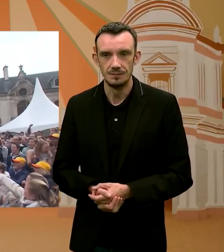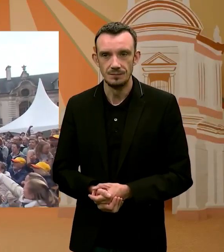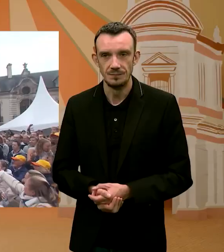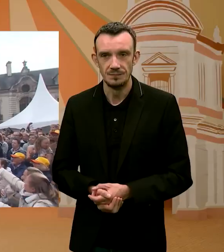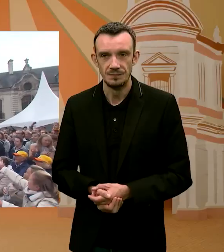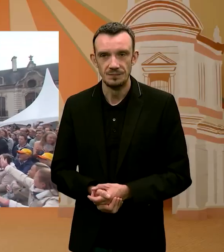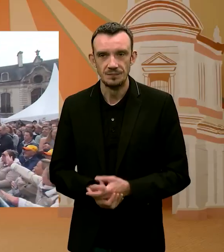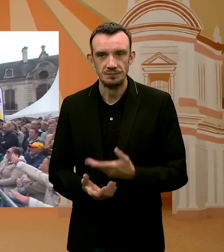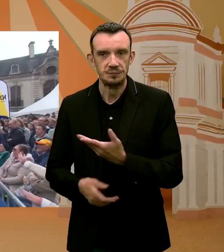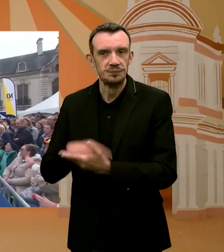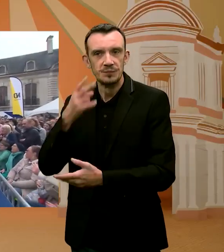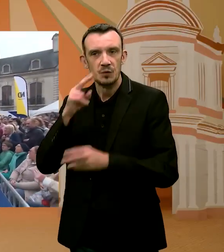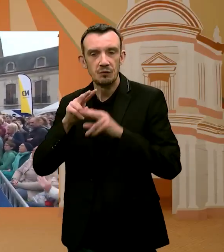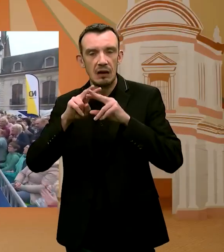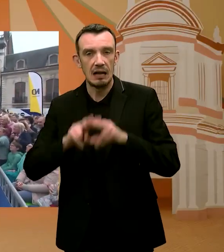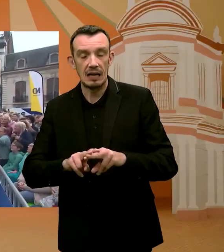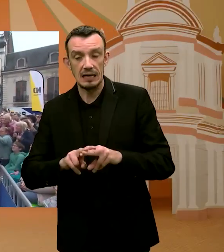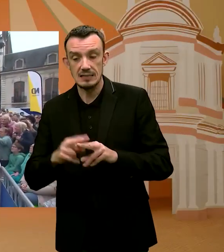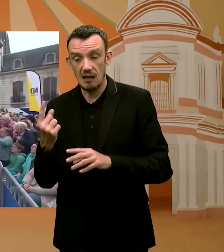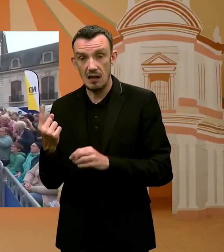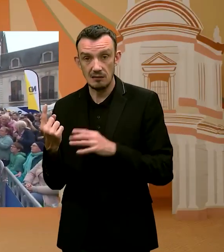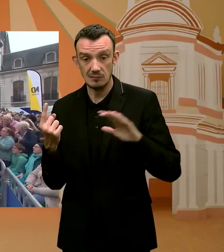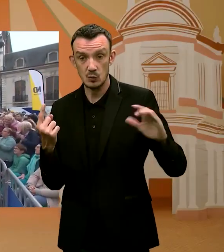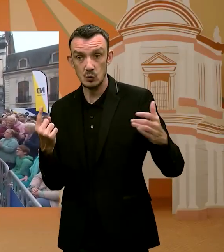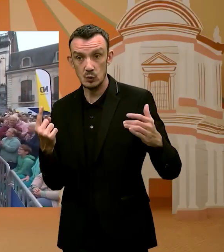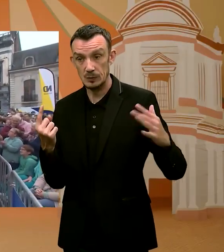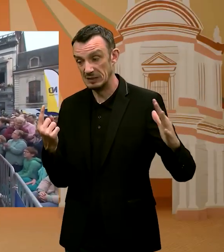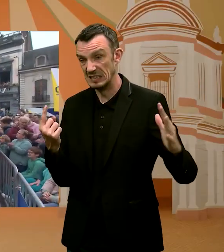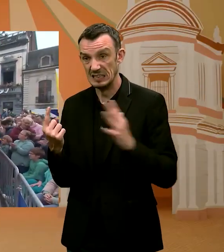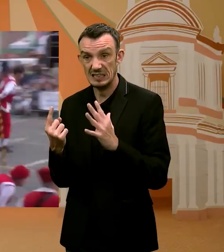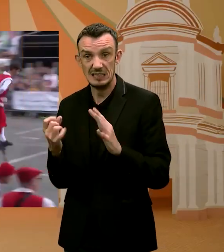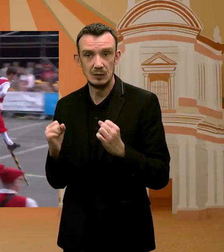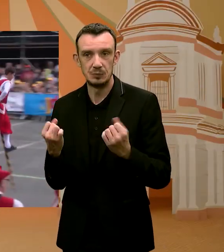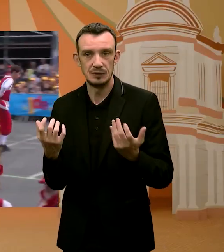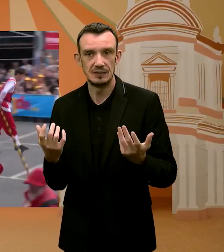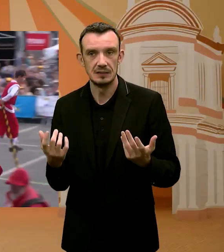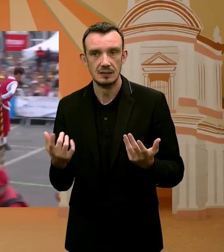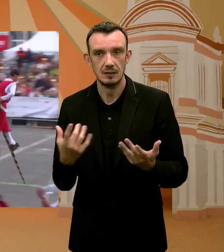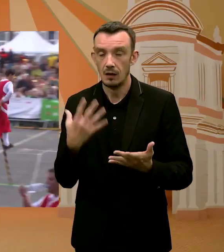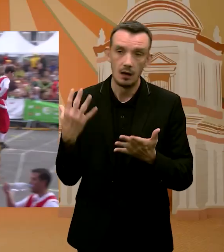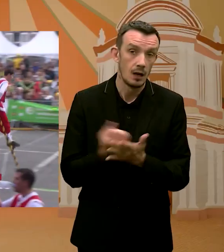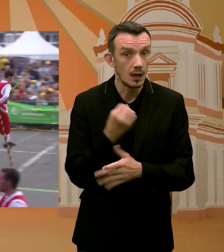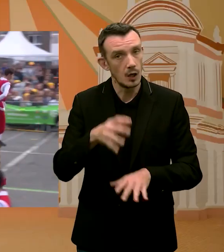Il a perdu les chasses en la lui rend, comme on l'a signalé. Et voilà, il va regagner. Voilà, et hop là. Il a réussi à survivre à Petit ce assaut-là. trottinement